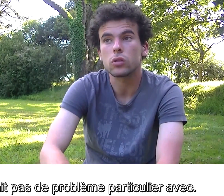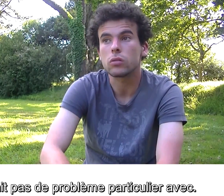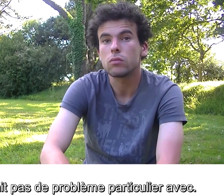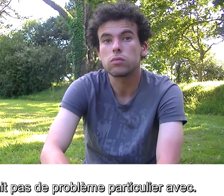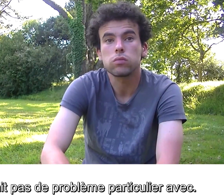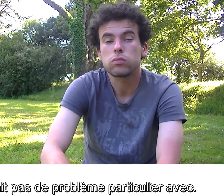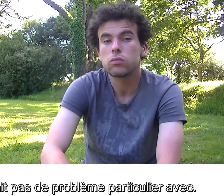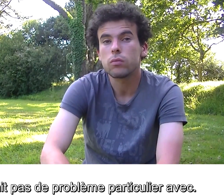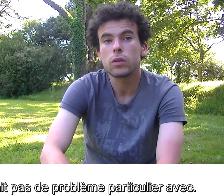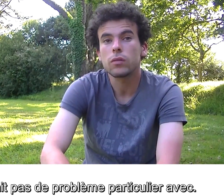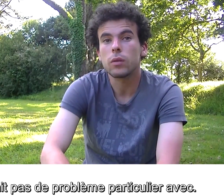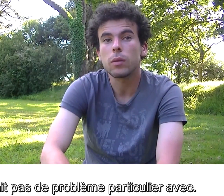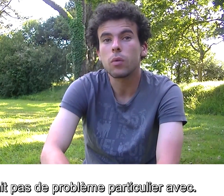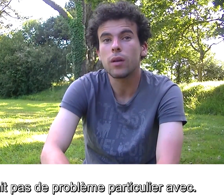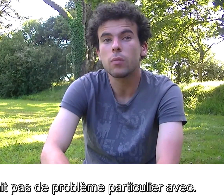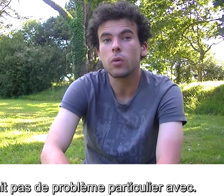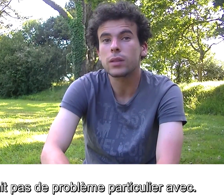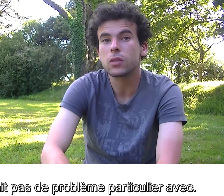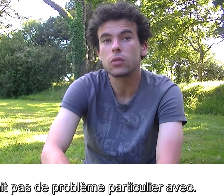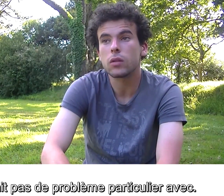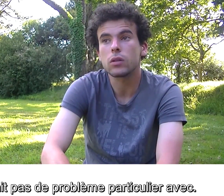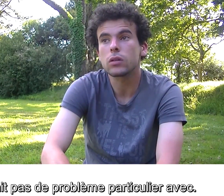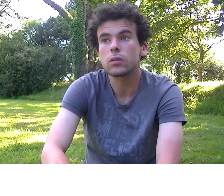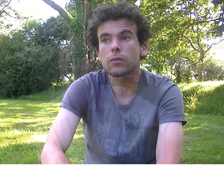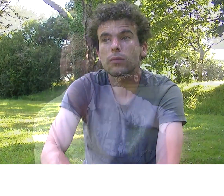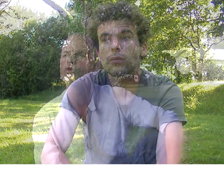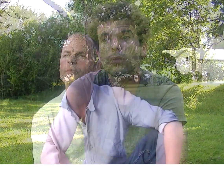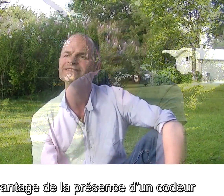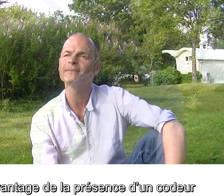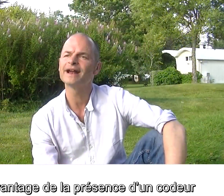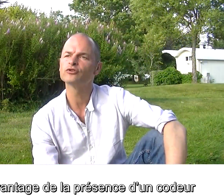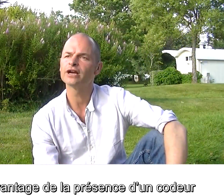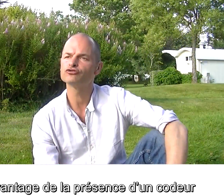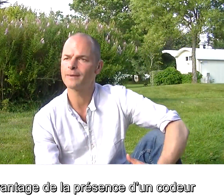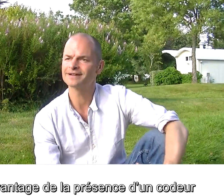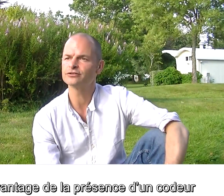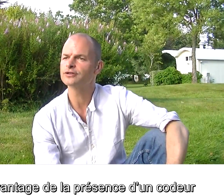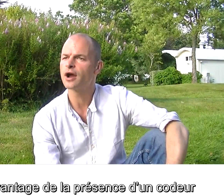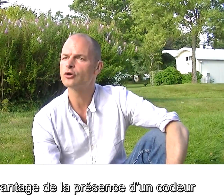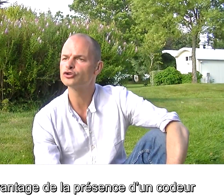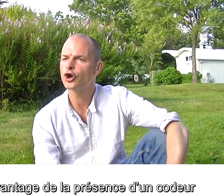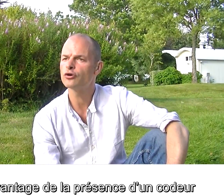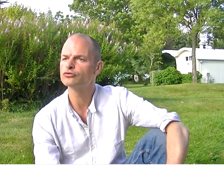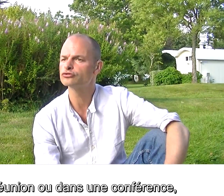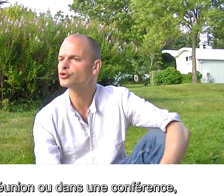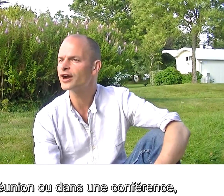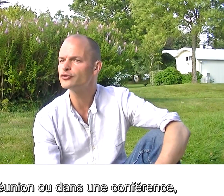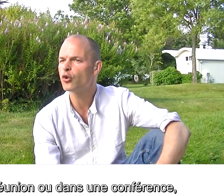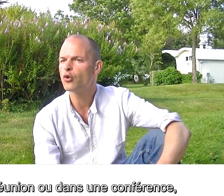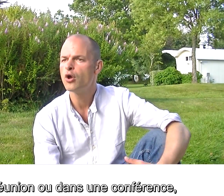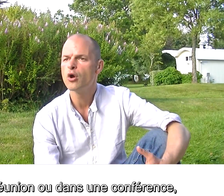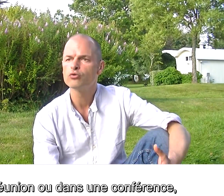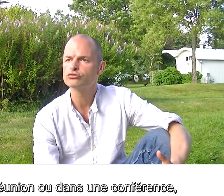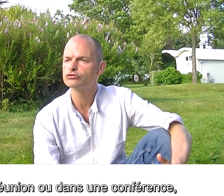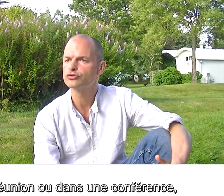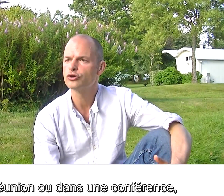il n pas de problème parce que je n'avais pas Le principal avantage de la présence d'un codeur dans une réunion ou dans une